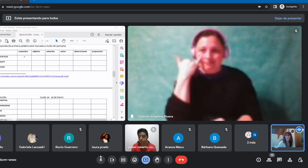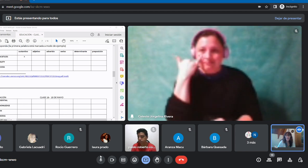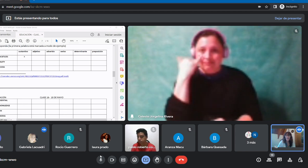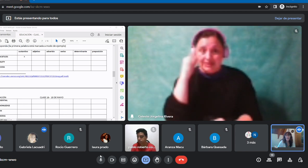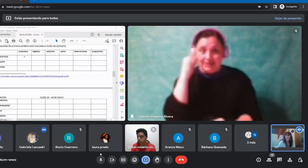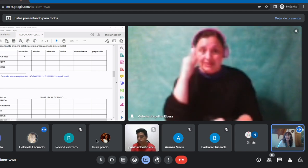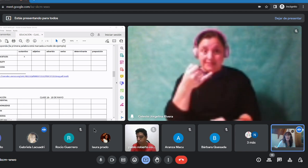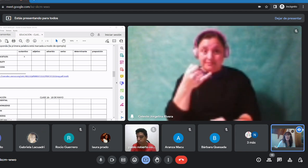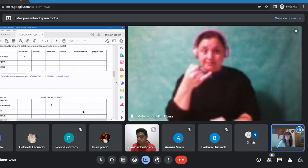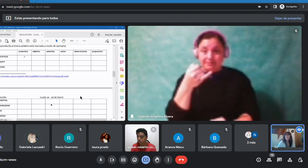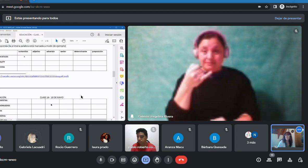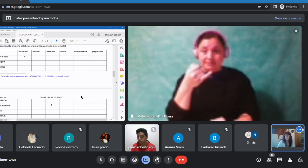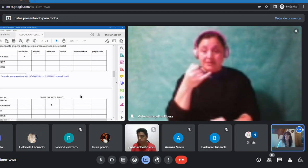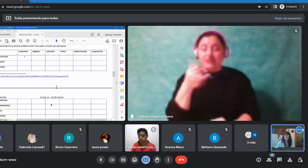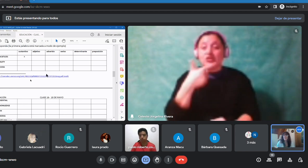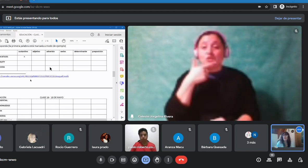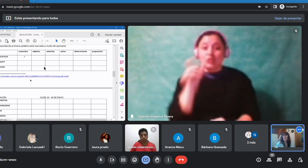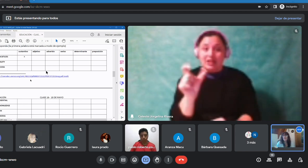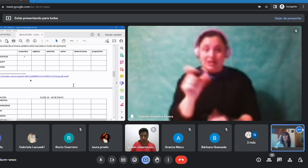Bien. Más,